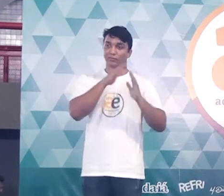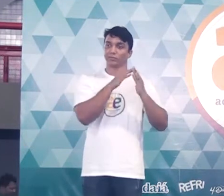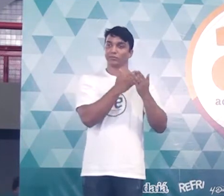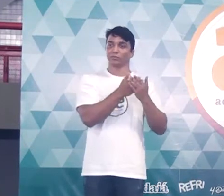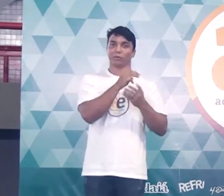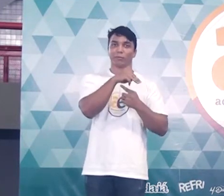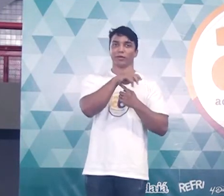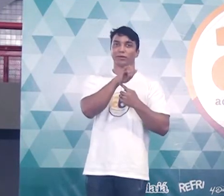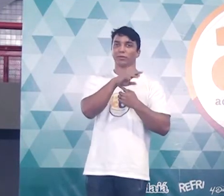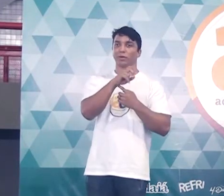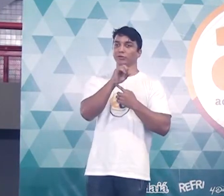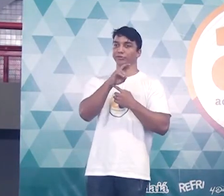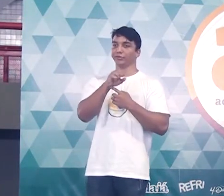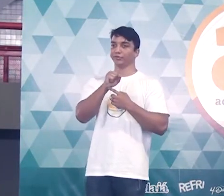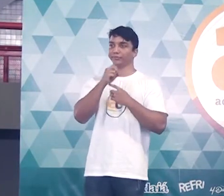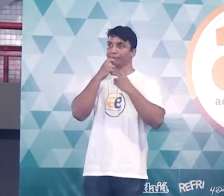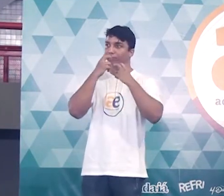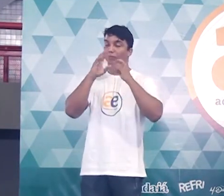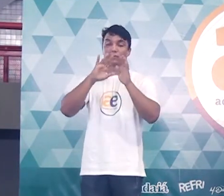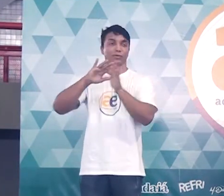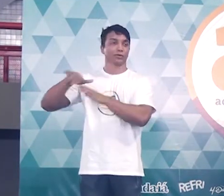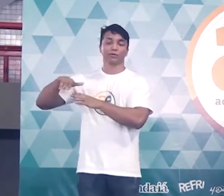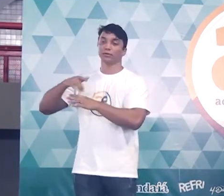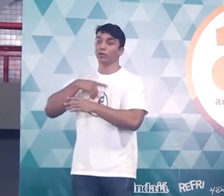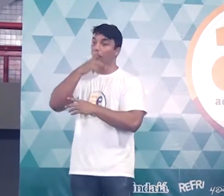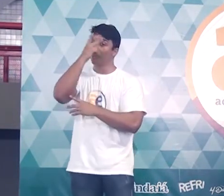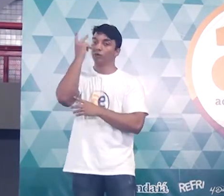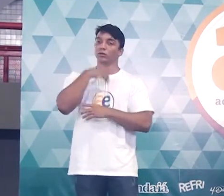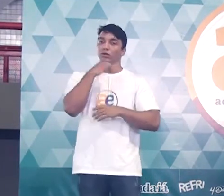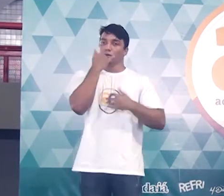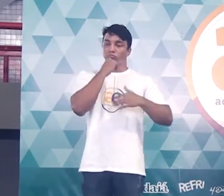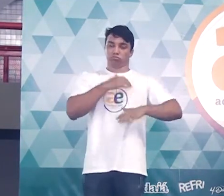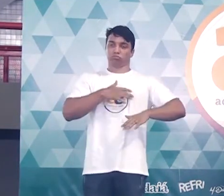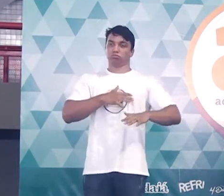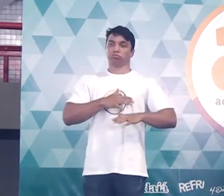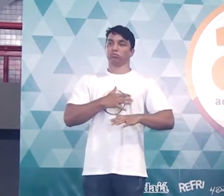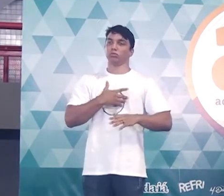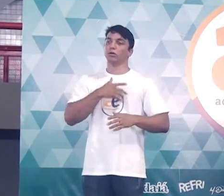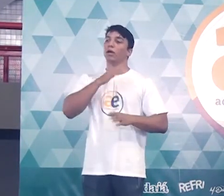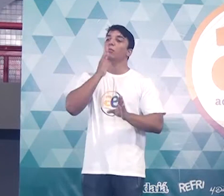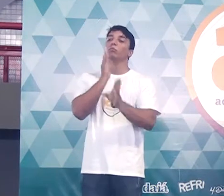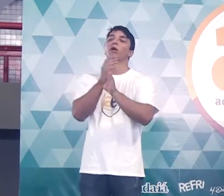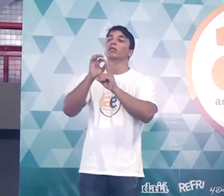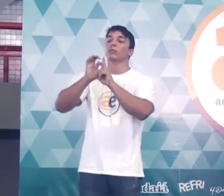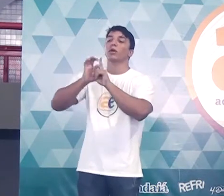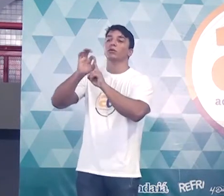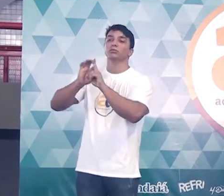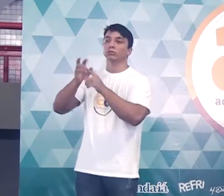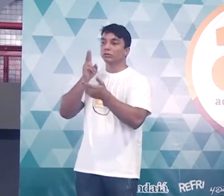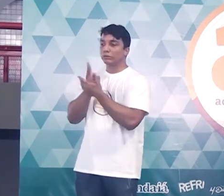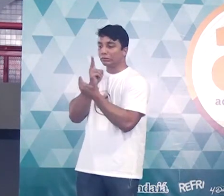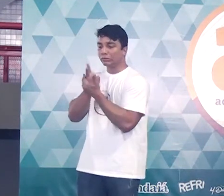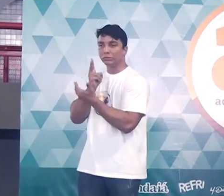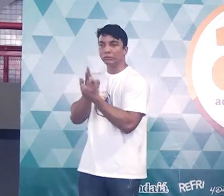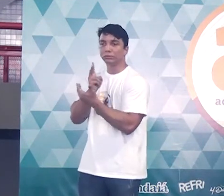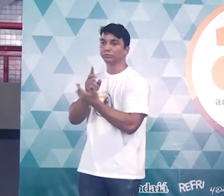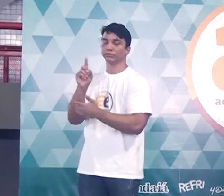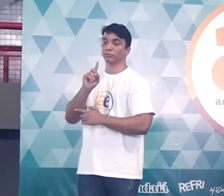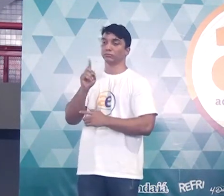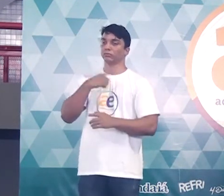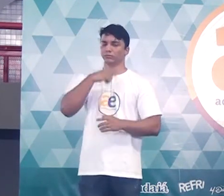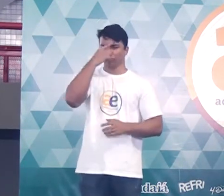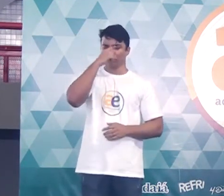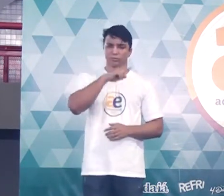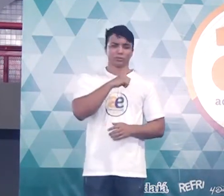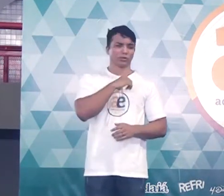Galera, a pessoa que tem convulsão, nem sempre é por causa de temperatura. Não sei se